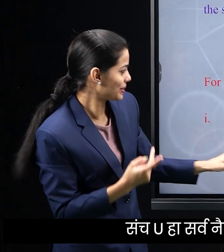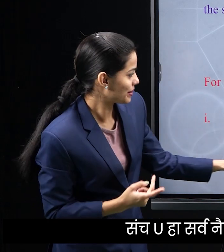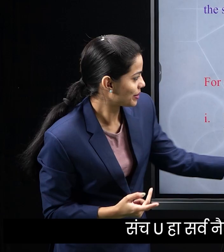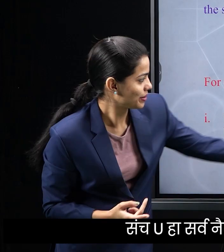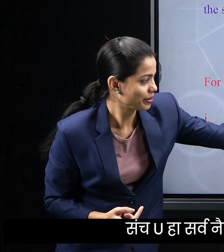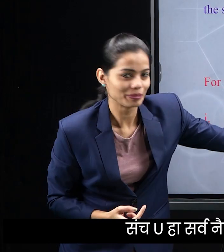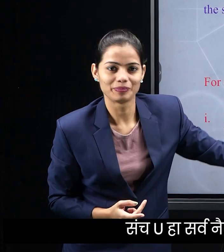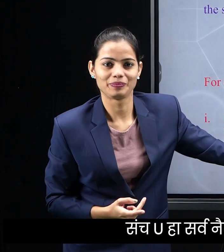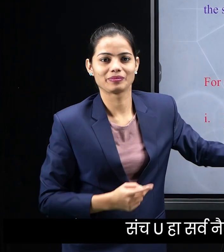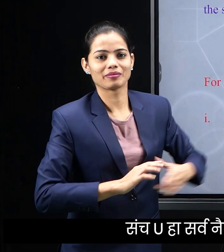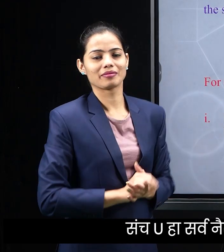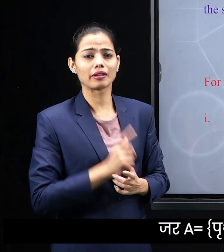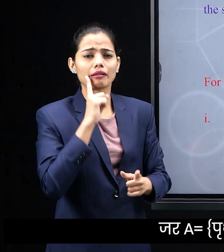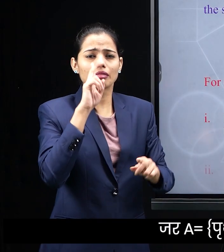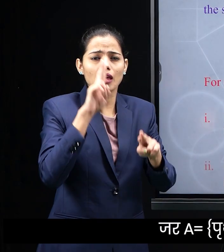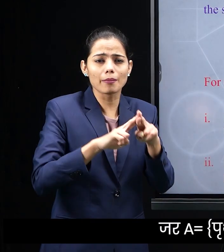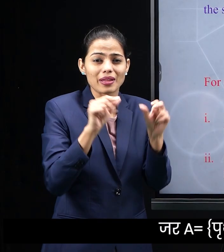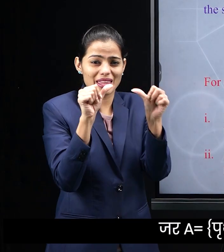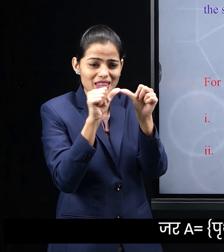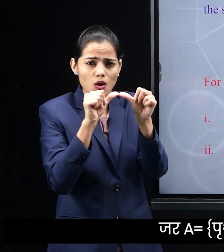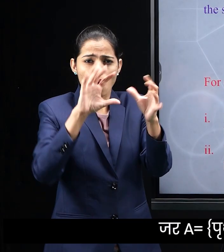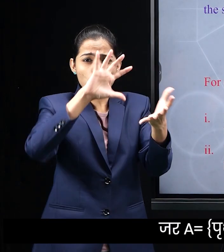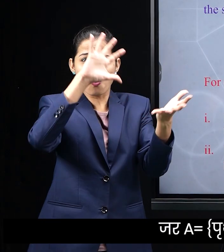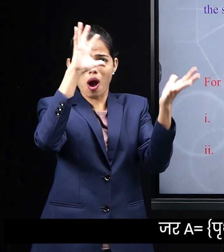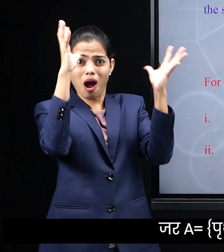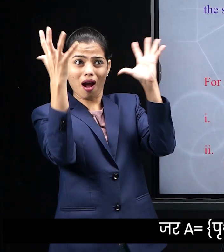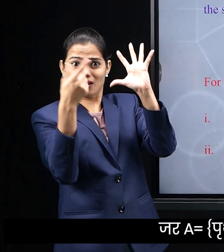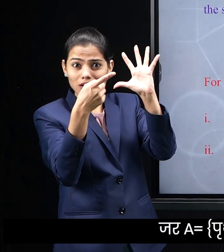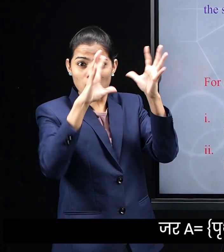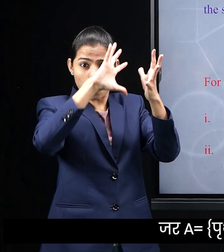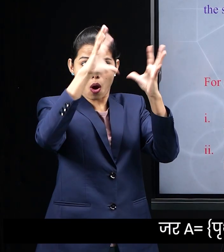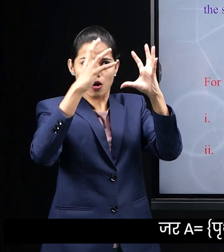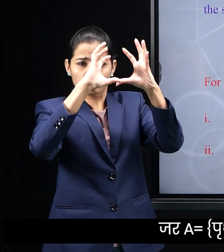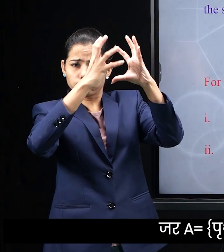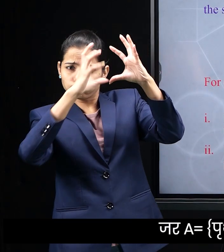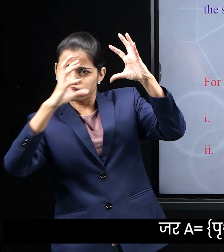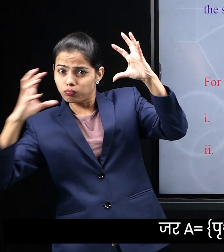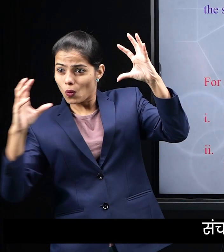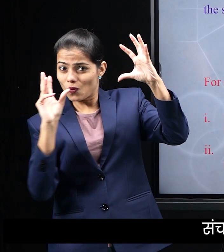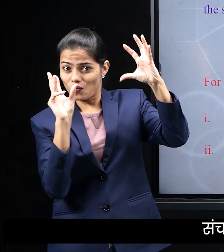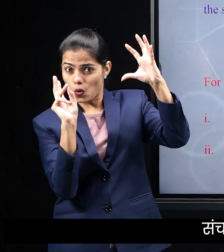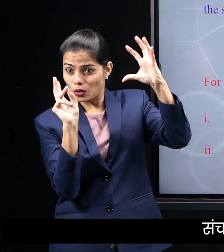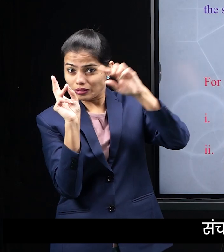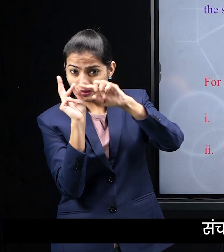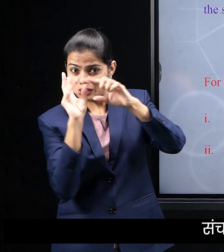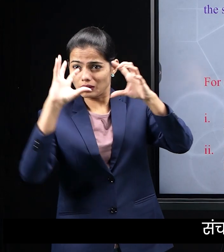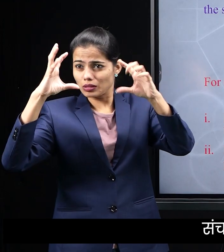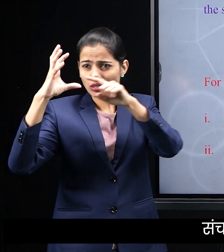x en. जर A पृथ्वी, मंगळ, गुरु असेल तर सार्वत्रिक संच U है.